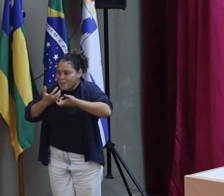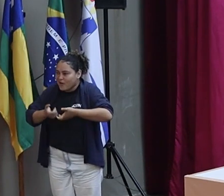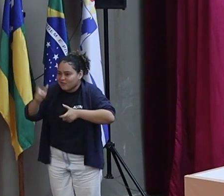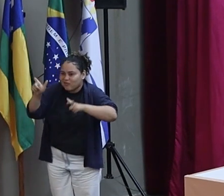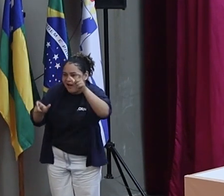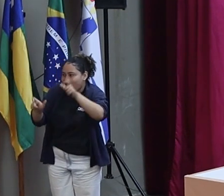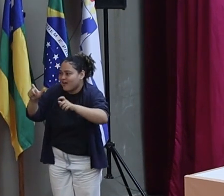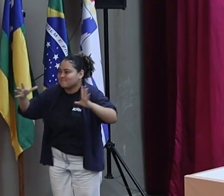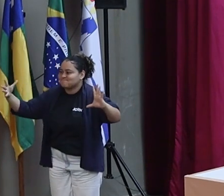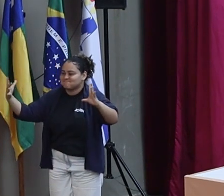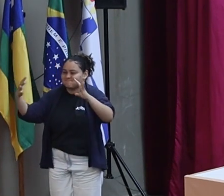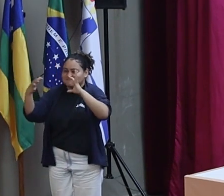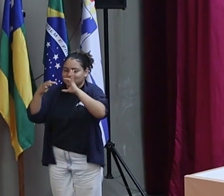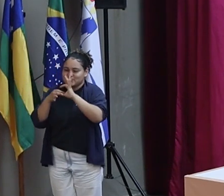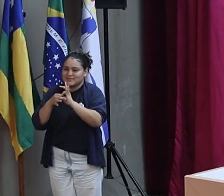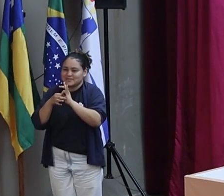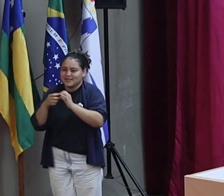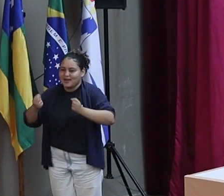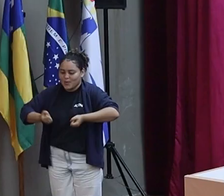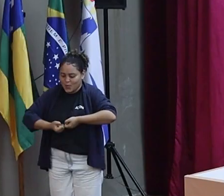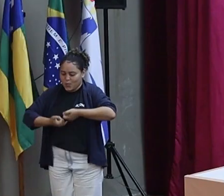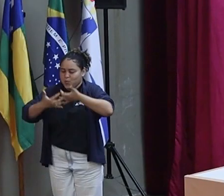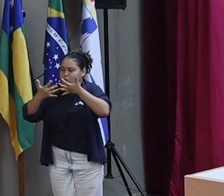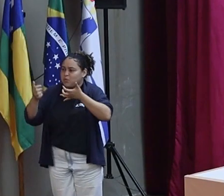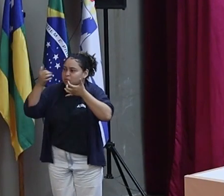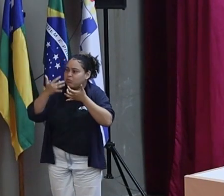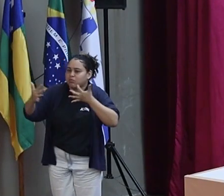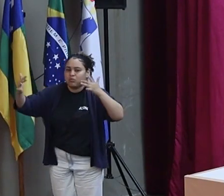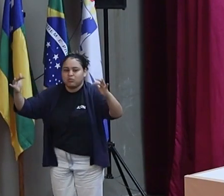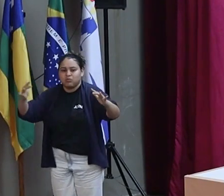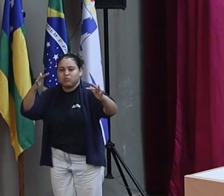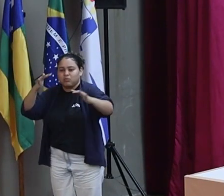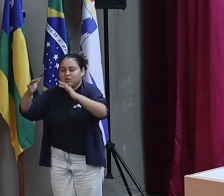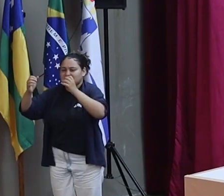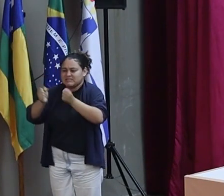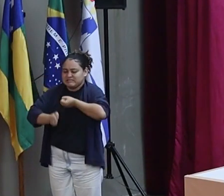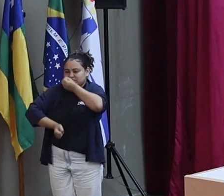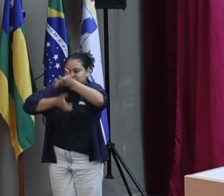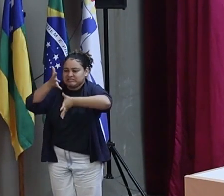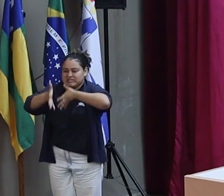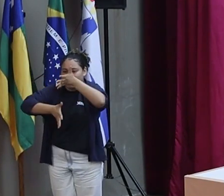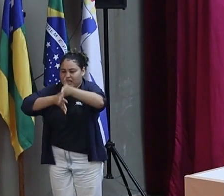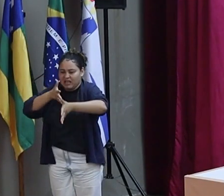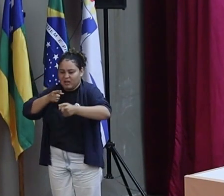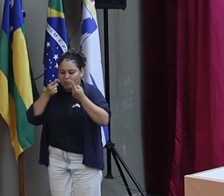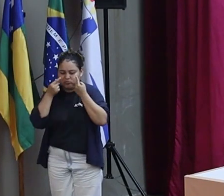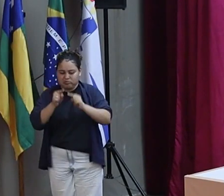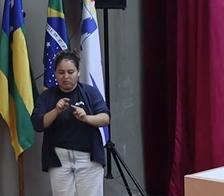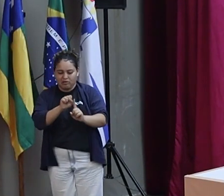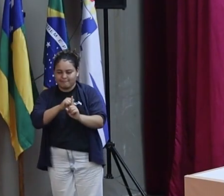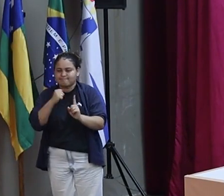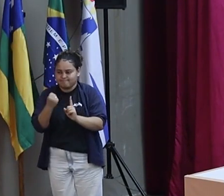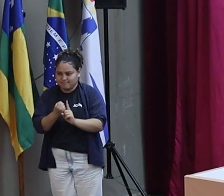cantos, univos, atirem sons de liras, cuspam poemas na cara do sistema. Amemos